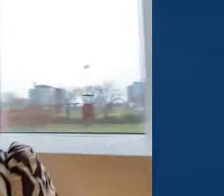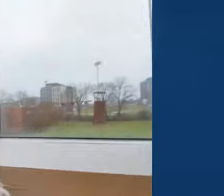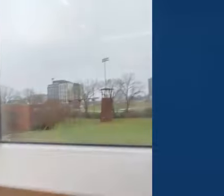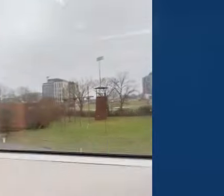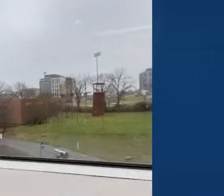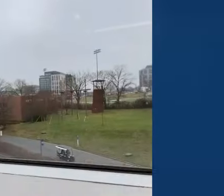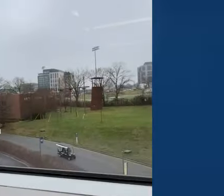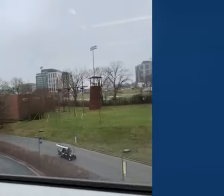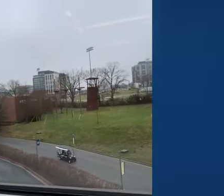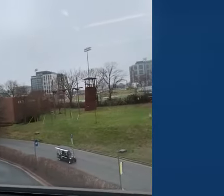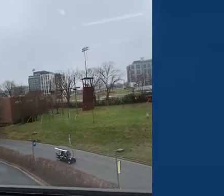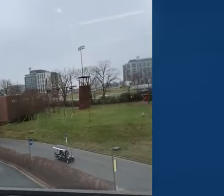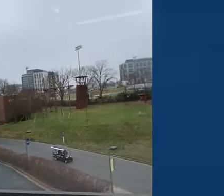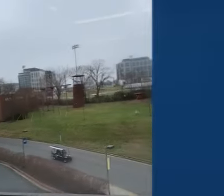много спокойно.